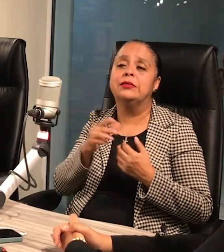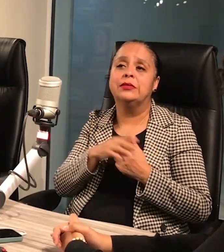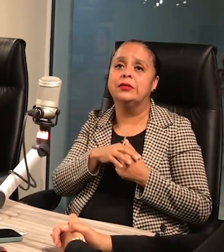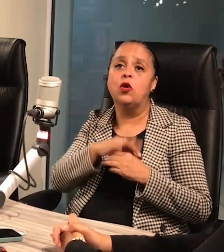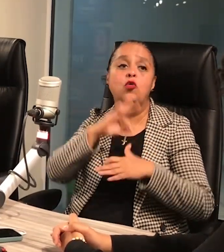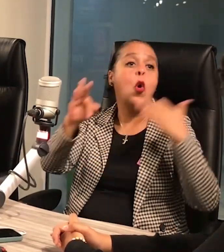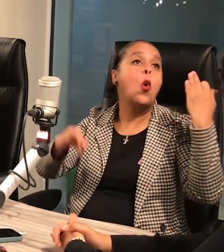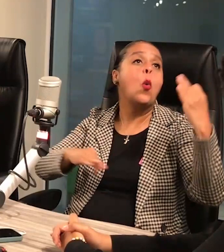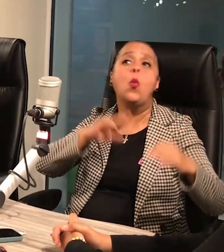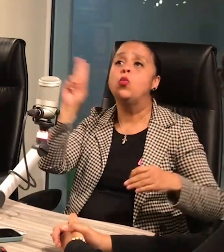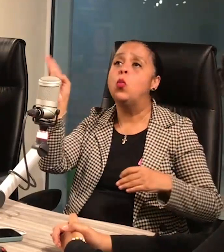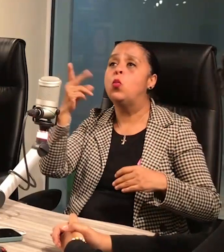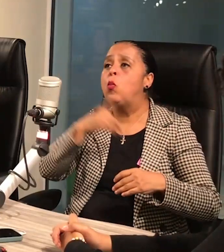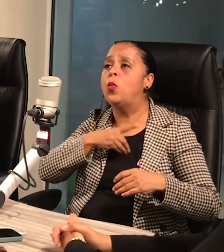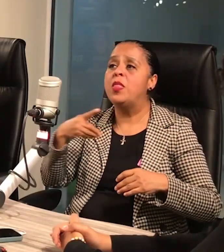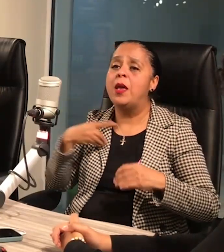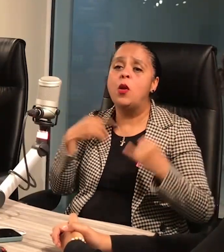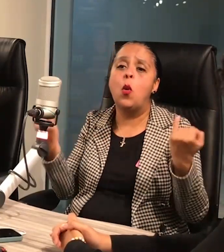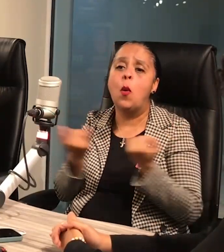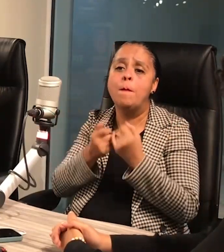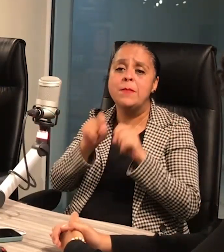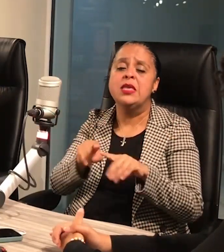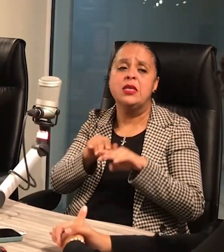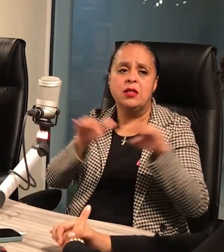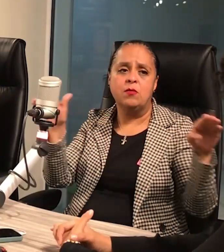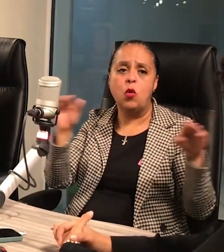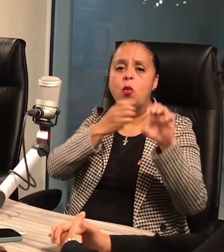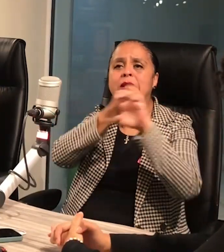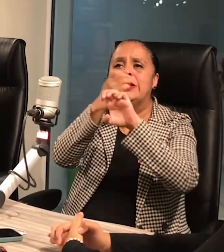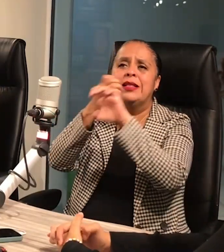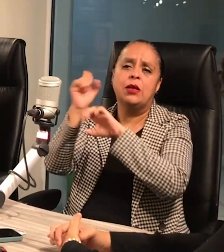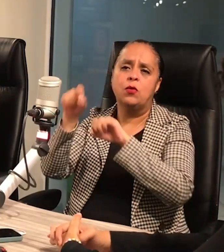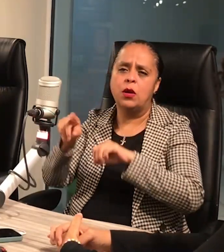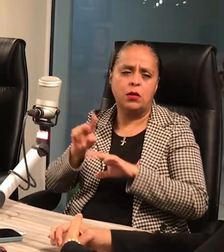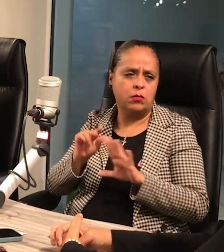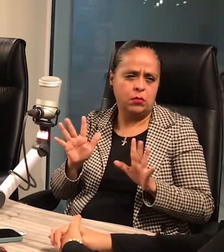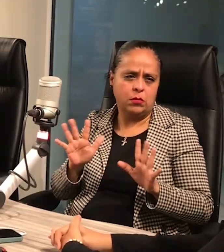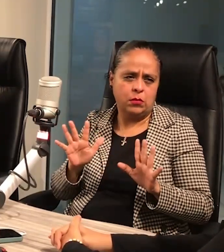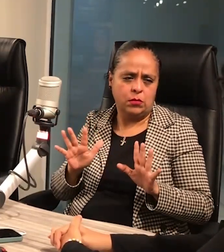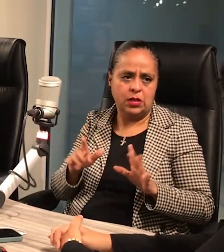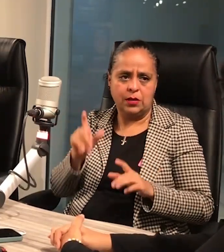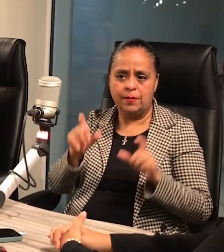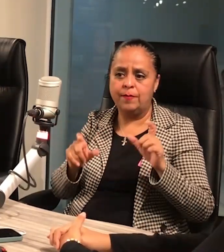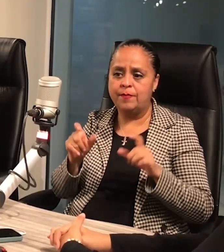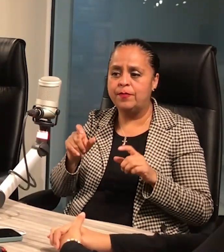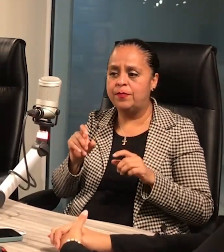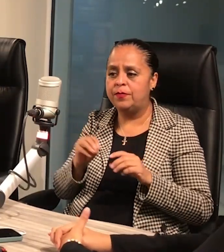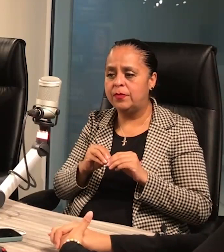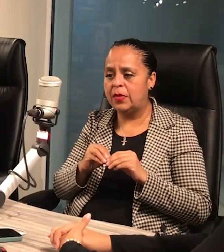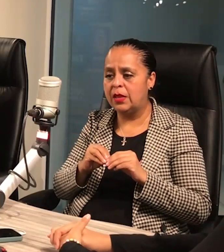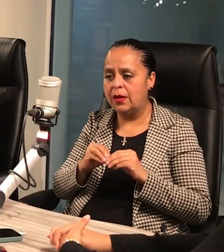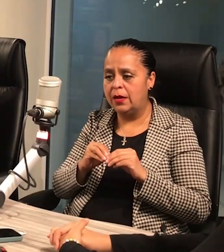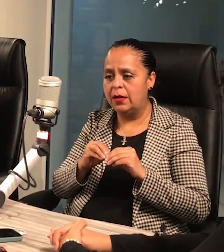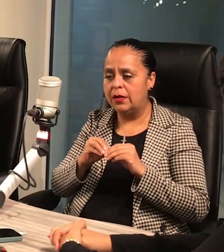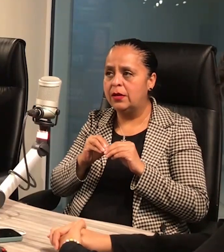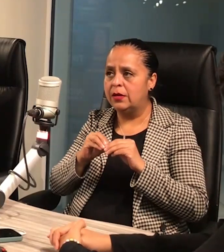todas las universidades tengan que hacer lo mismo, porque también en cada estado hay diversas características, Claro. pero sí que estén